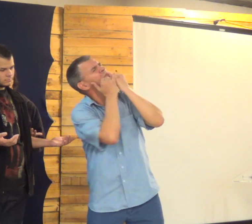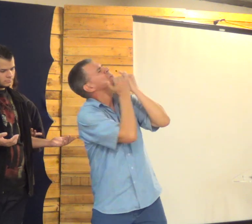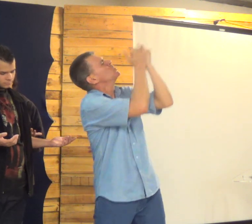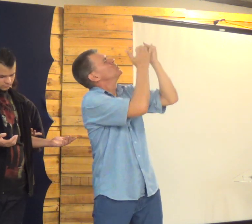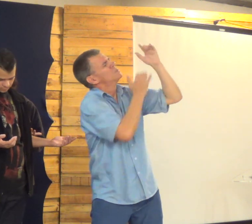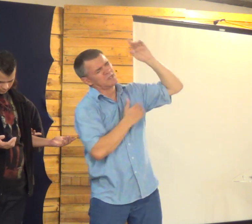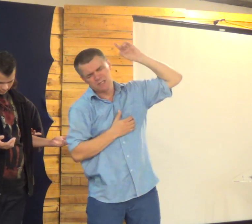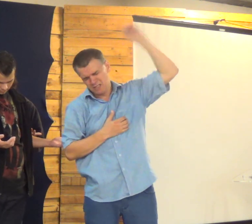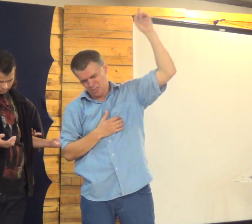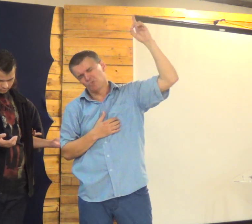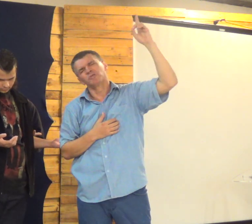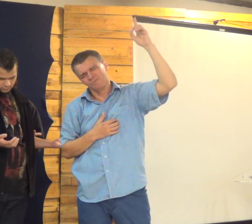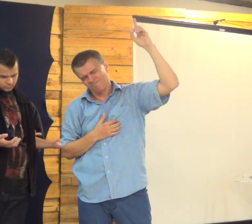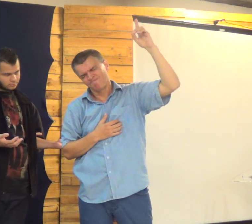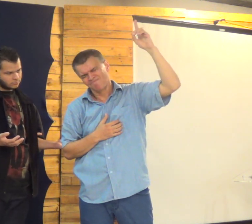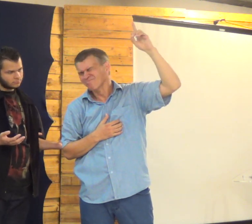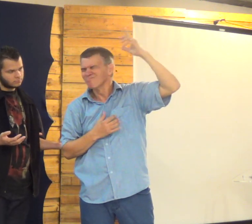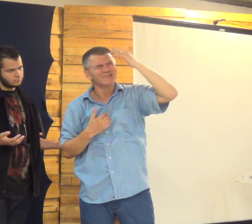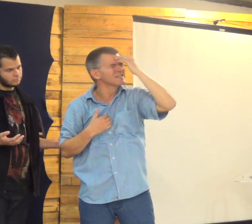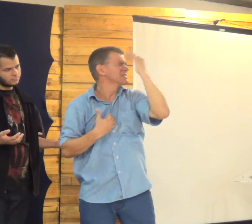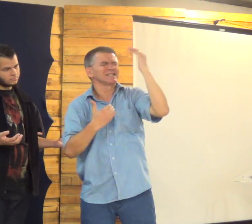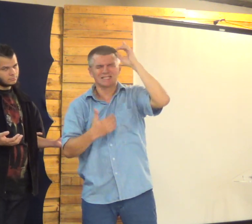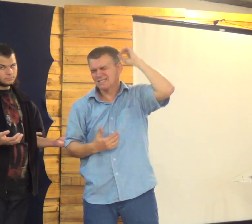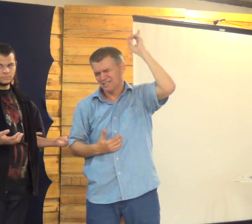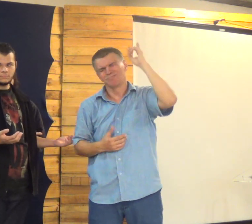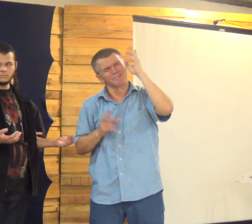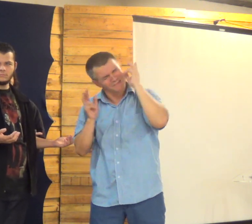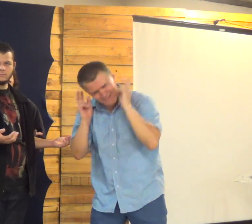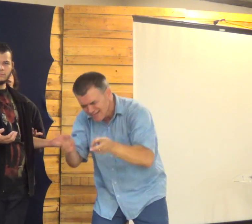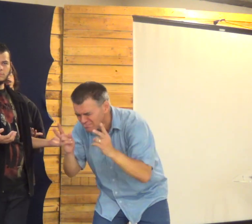do culto As que vieram aqui na frente Todas elas estão Se desculpando, Pai